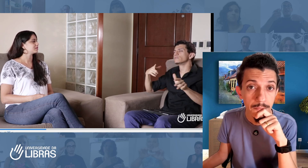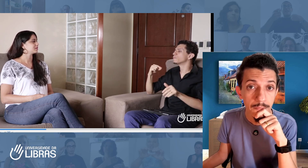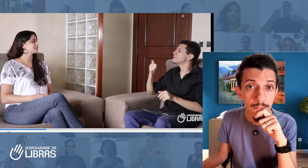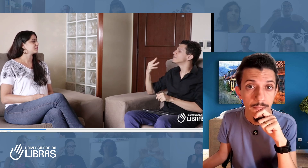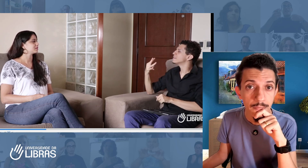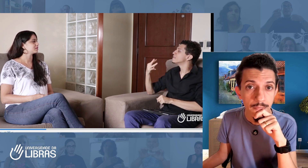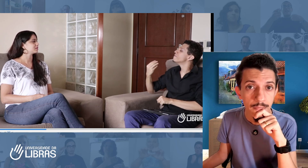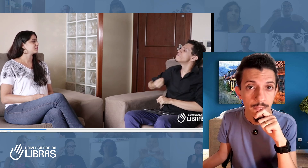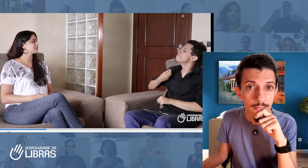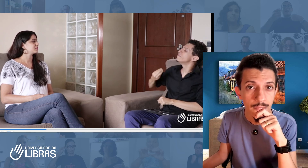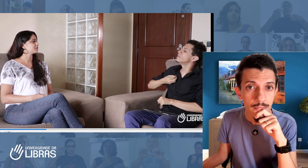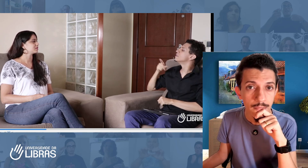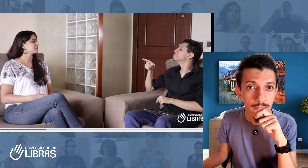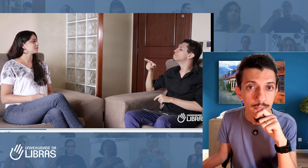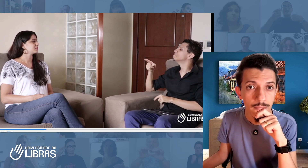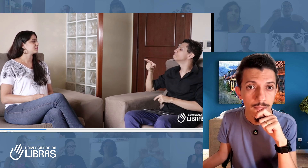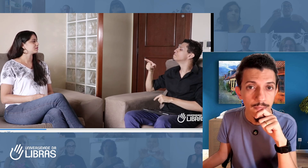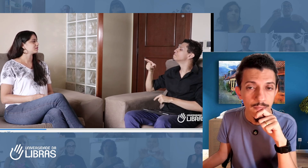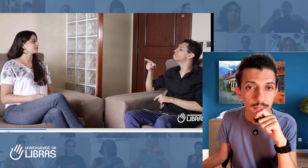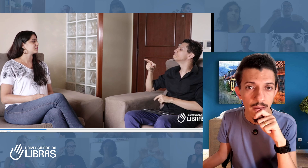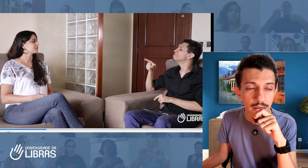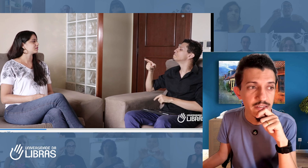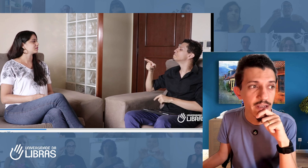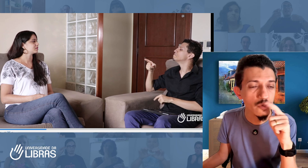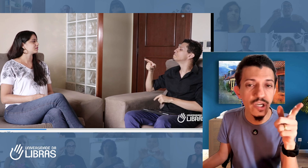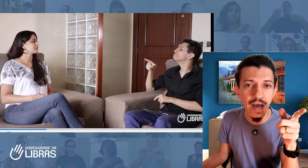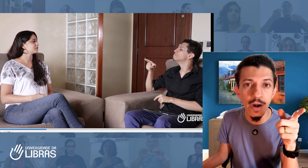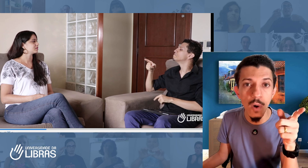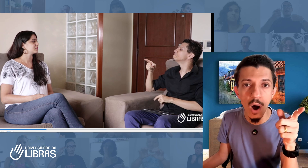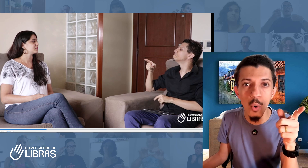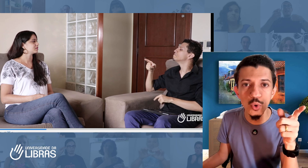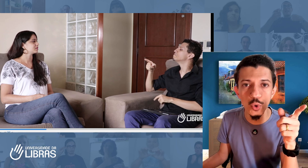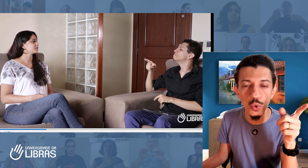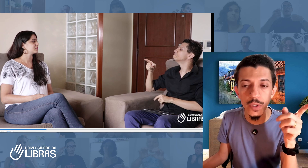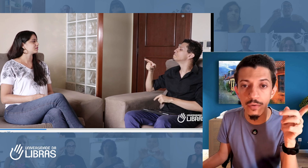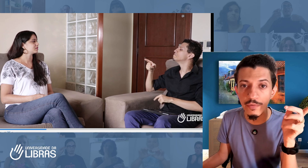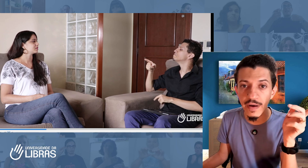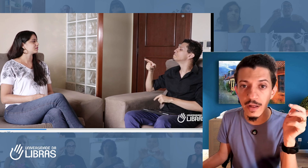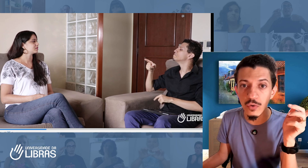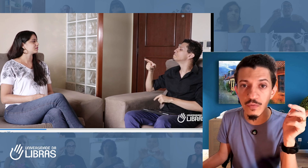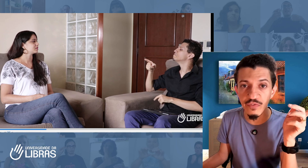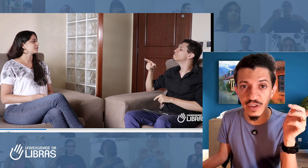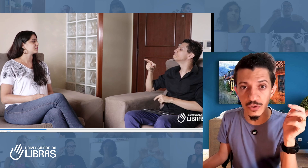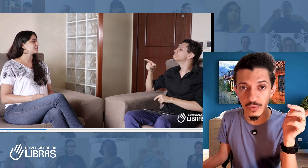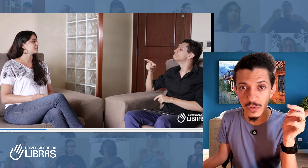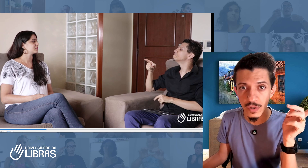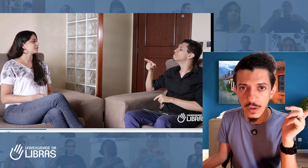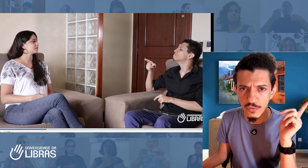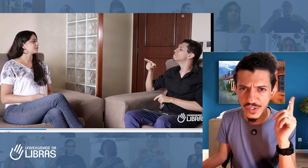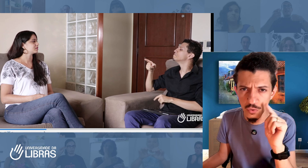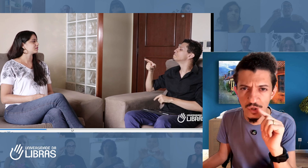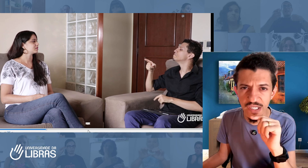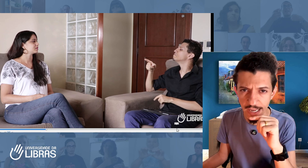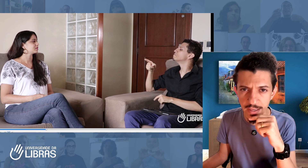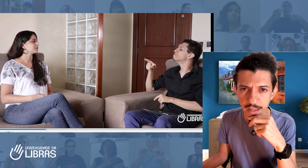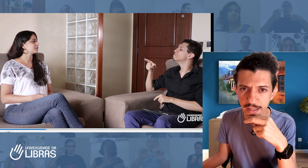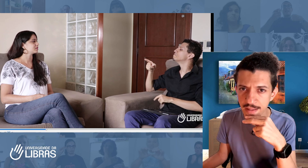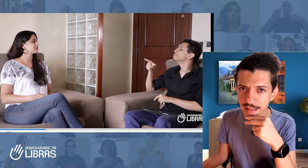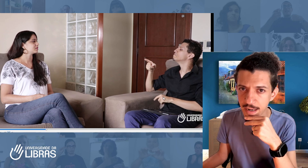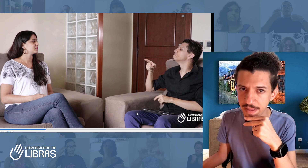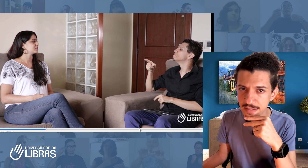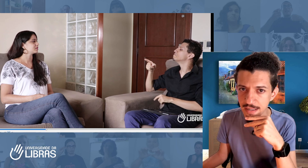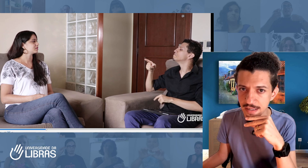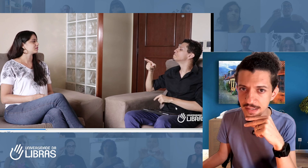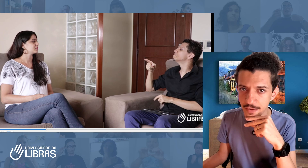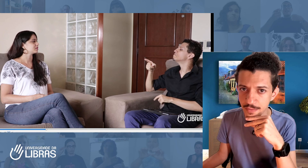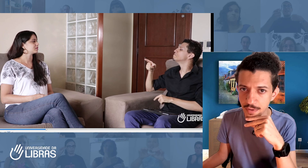imaginando. Claro, dava tempo. Se eu tirar o áudio do que eu estou falando no vídeo, você consegue entender a